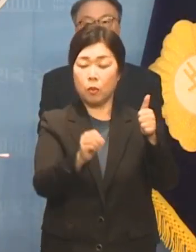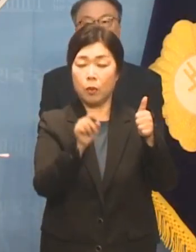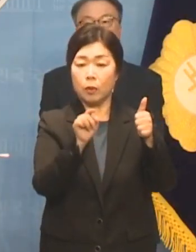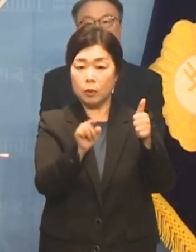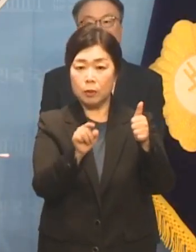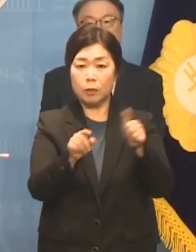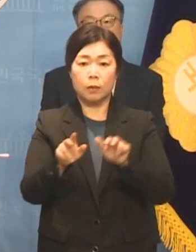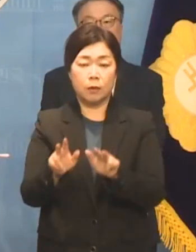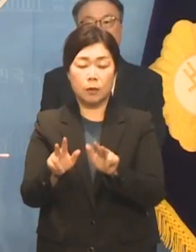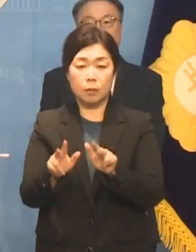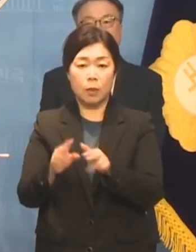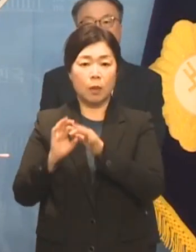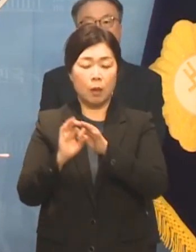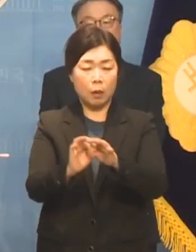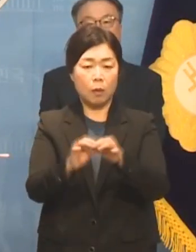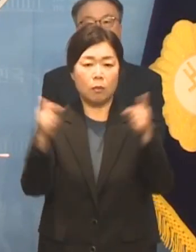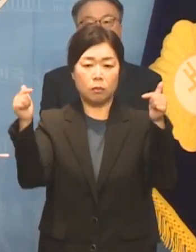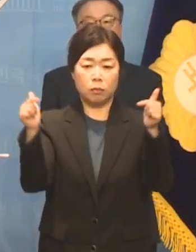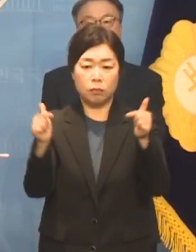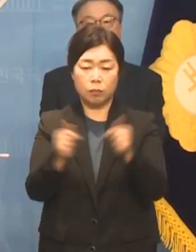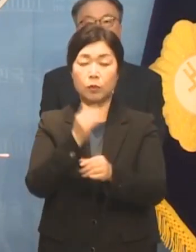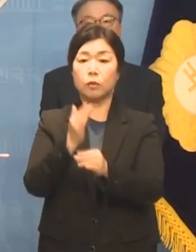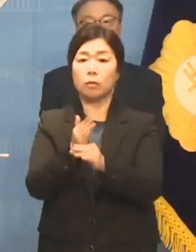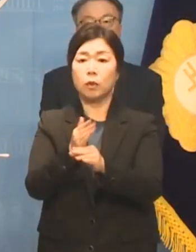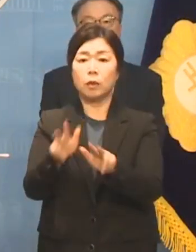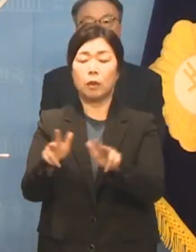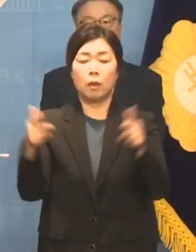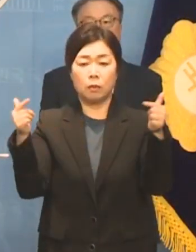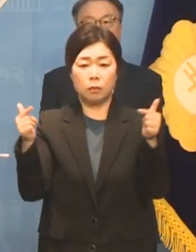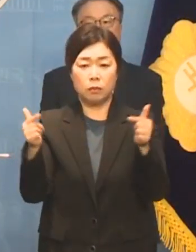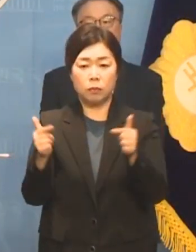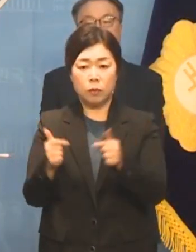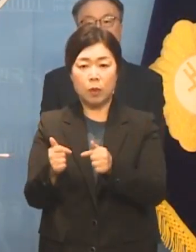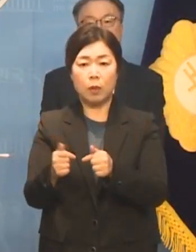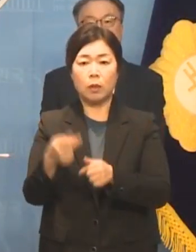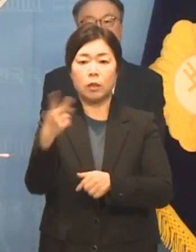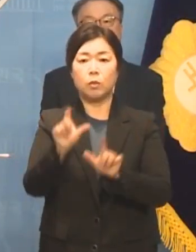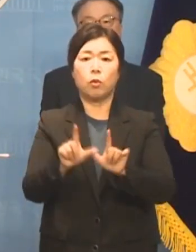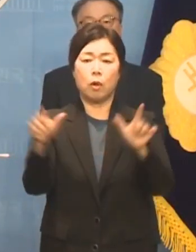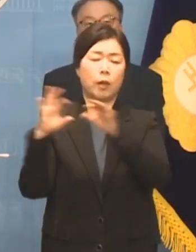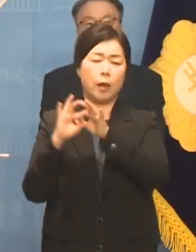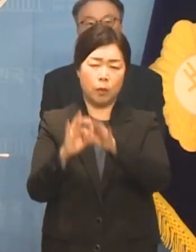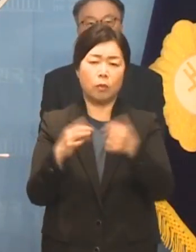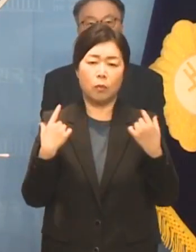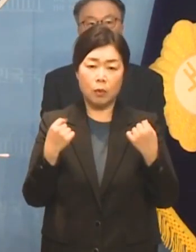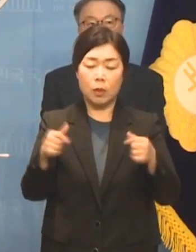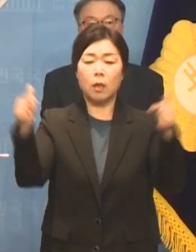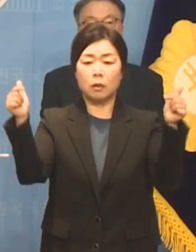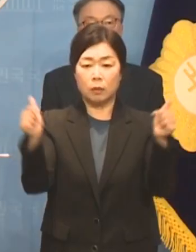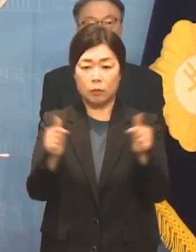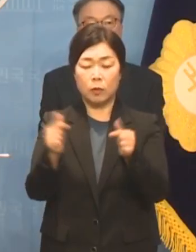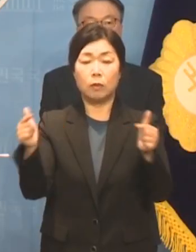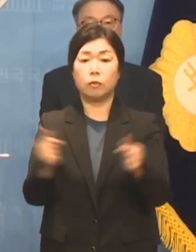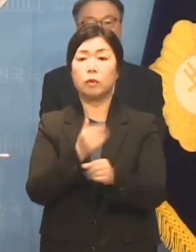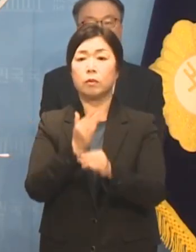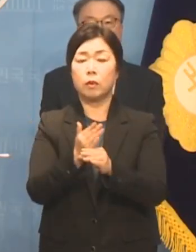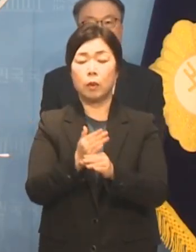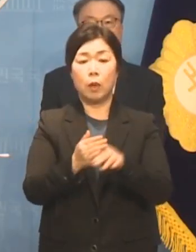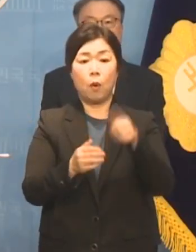55.7%에서 지속적으로 하락하고 있고 그 추세가 25년에도 이어져 해당 비중이